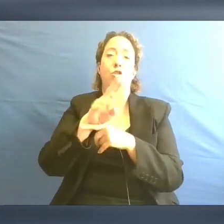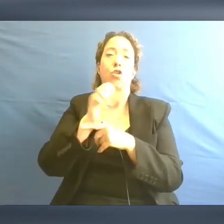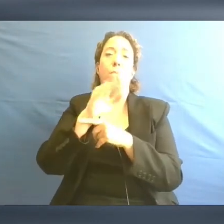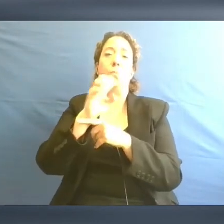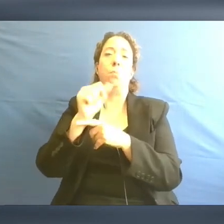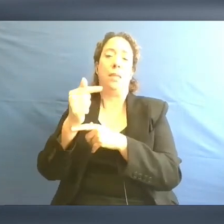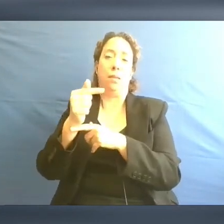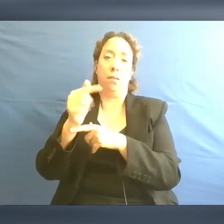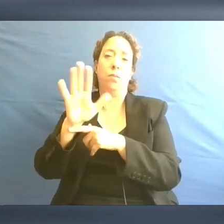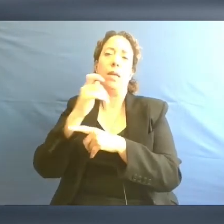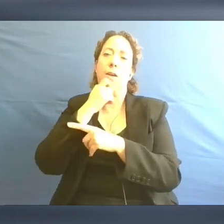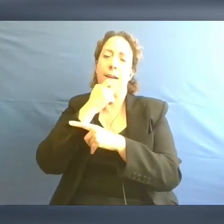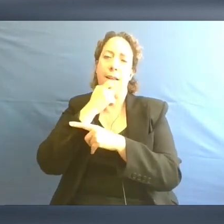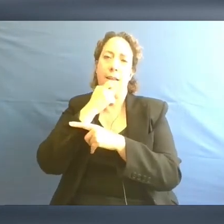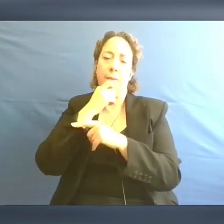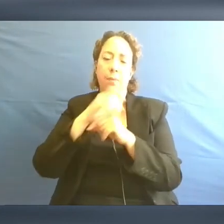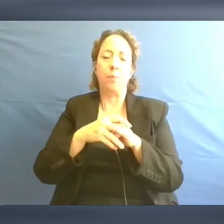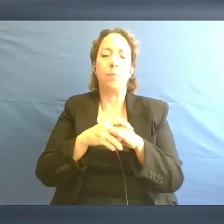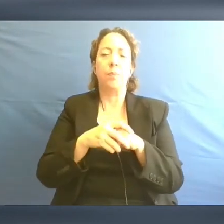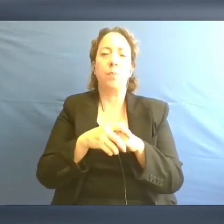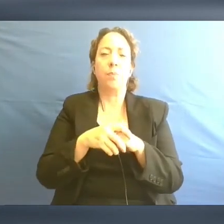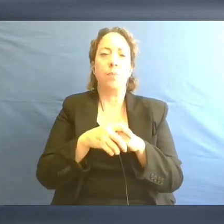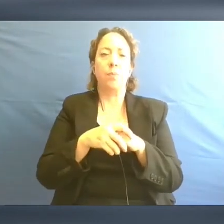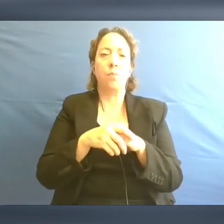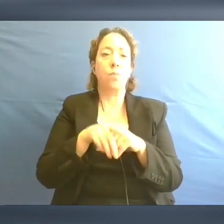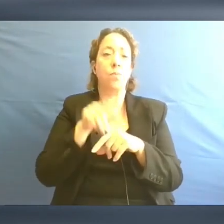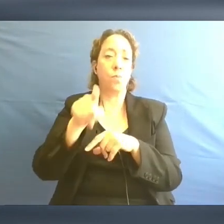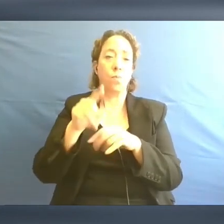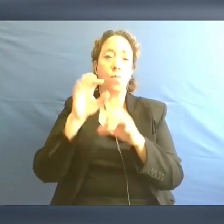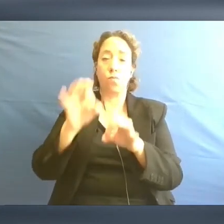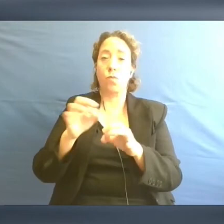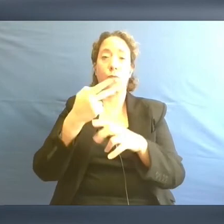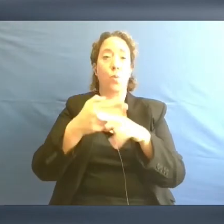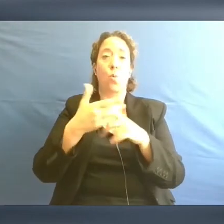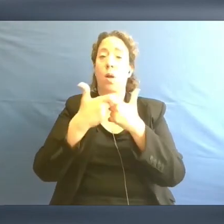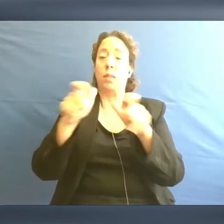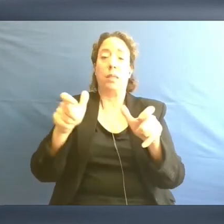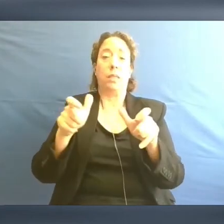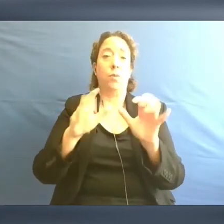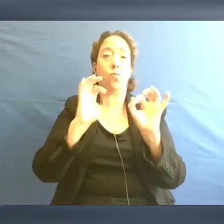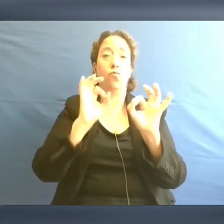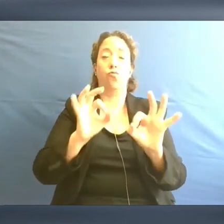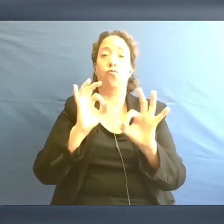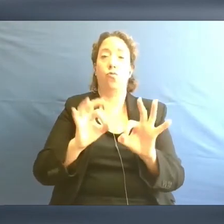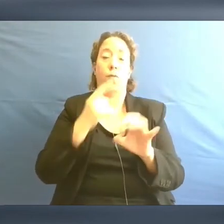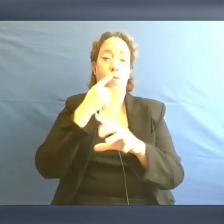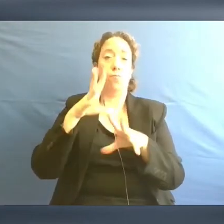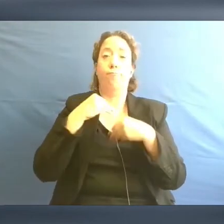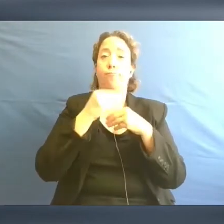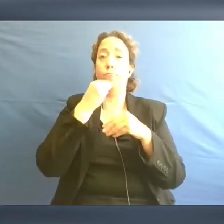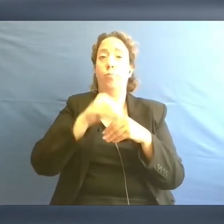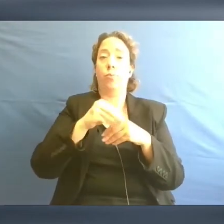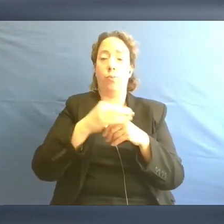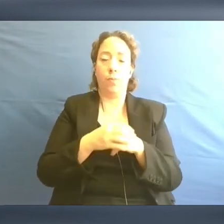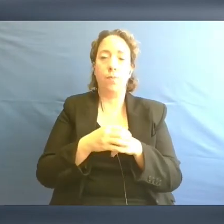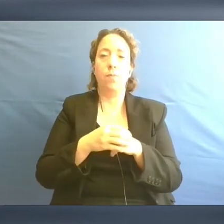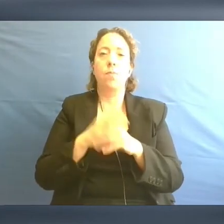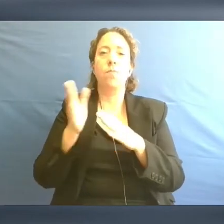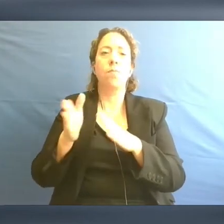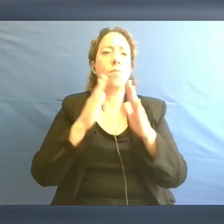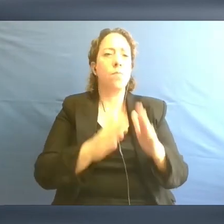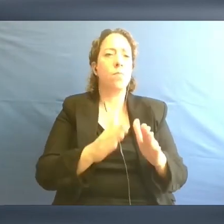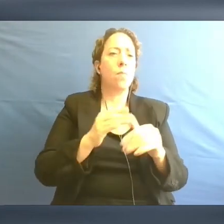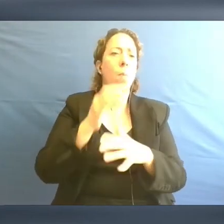va être version localisée. C'est correct, il a un nom accessible et on va l'accepter. Ici, j'ai un bouton